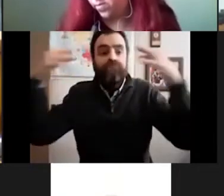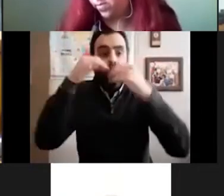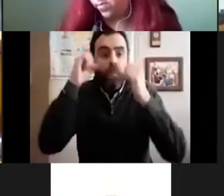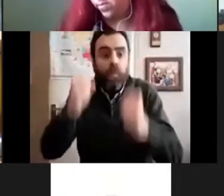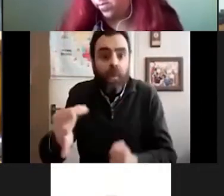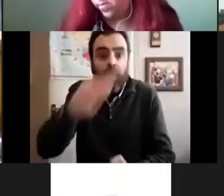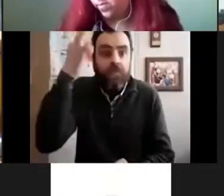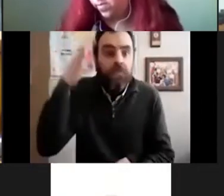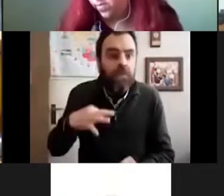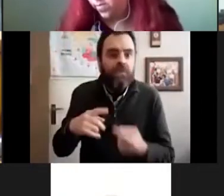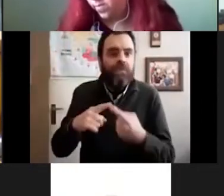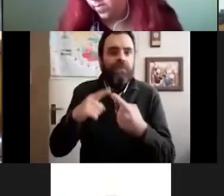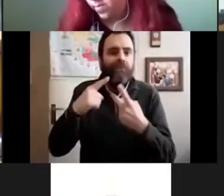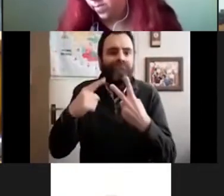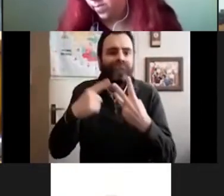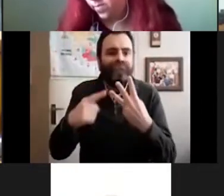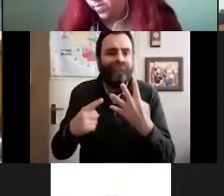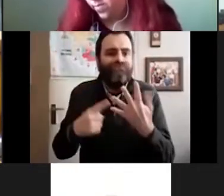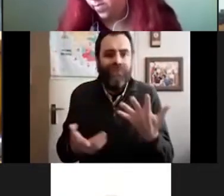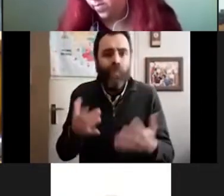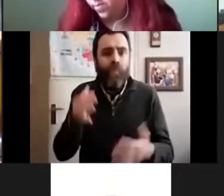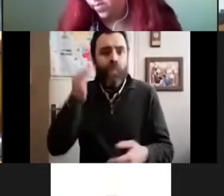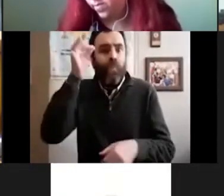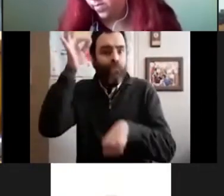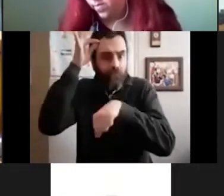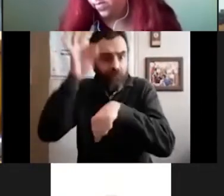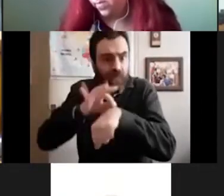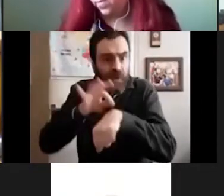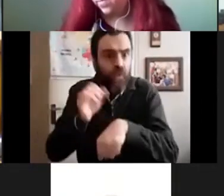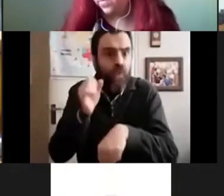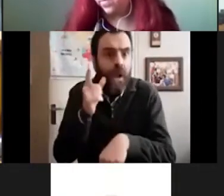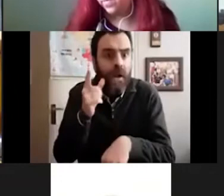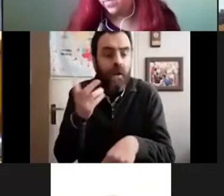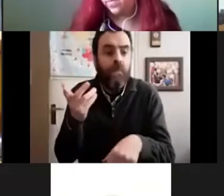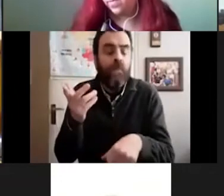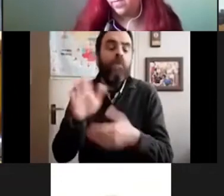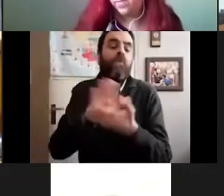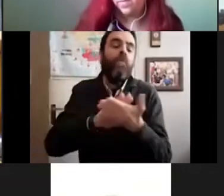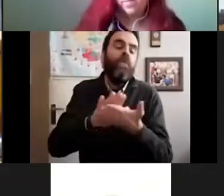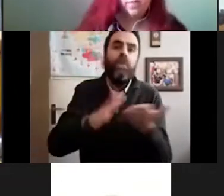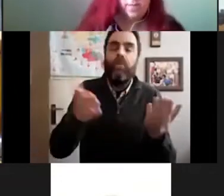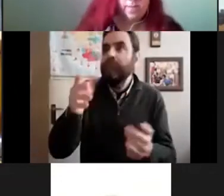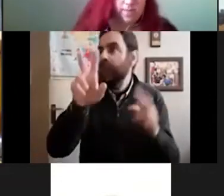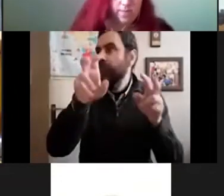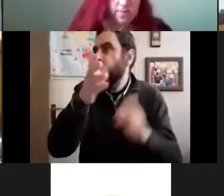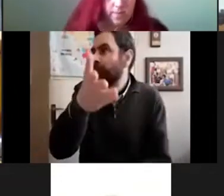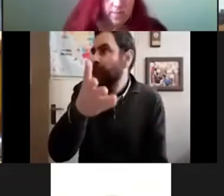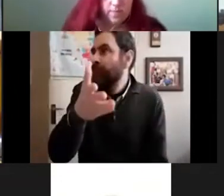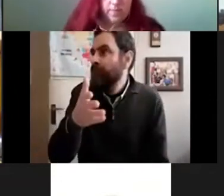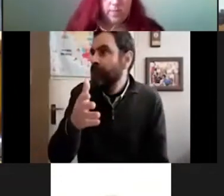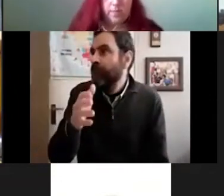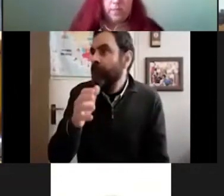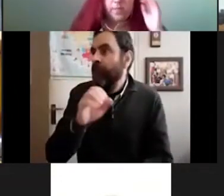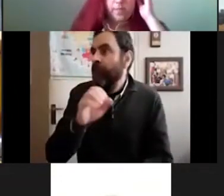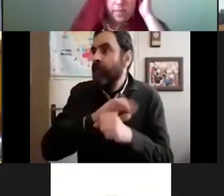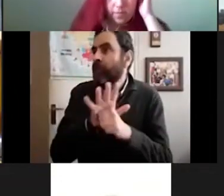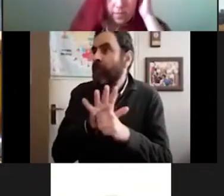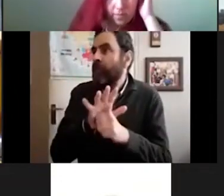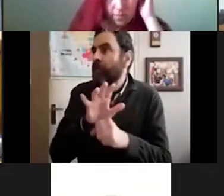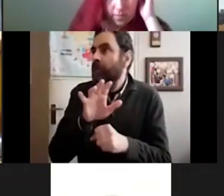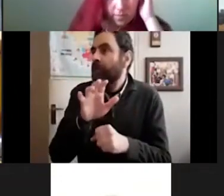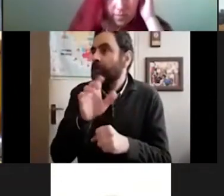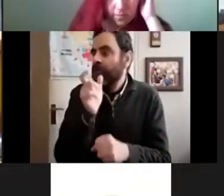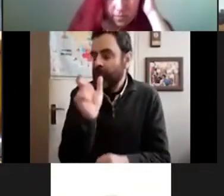qué rumores hay acerca del ambiente, si es que se puede dar por el aire esta enfermedad. Por